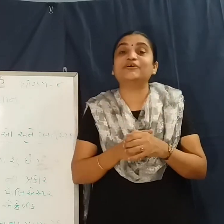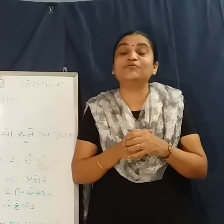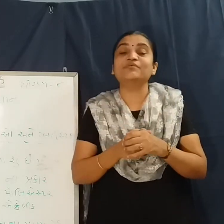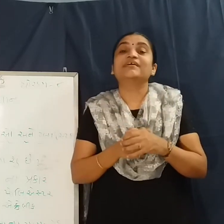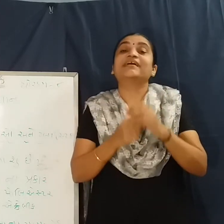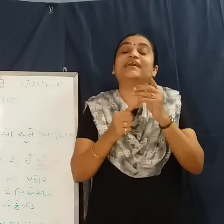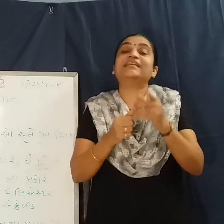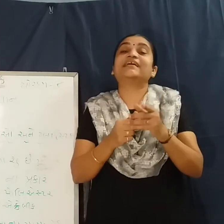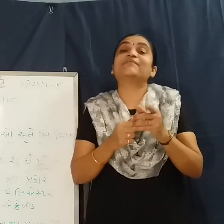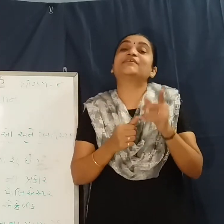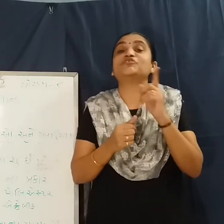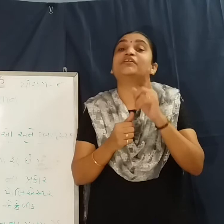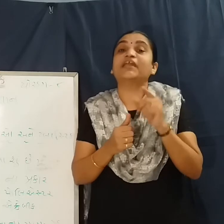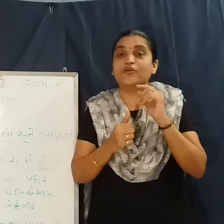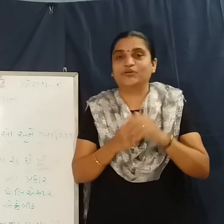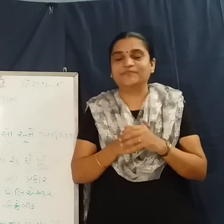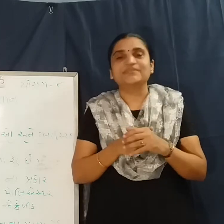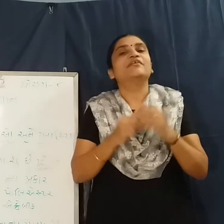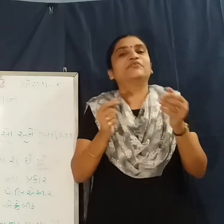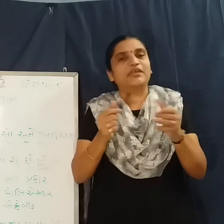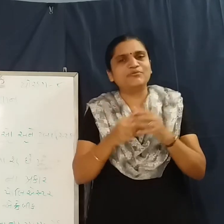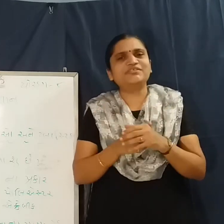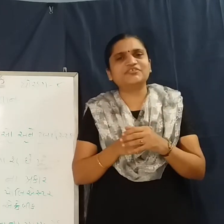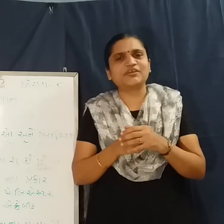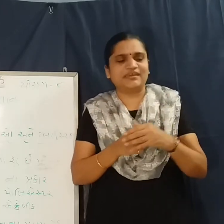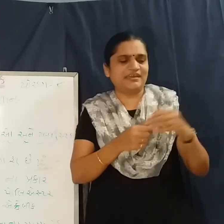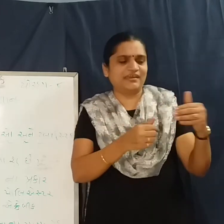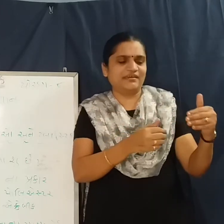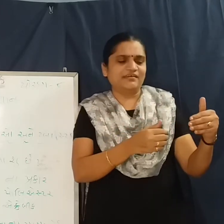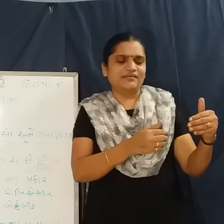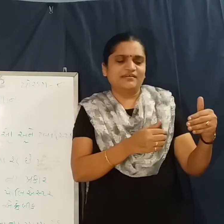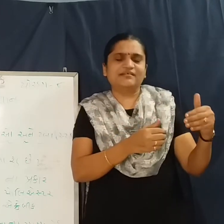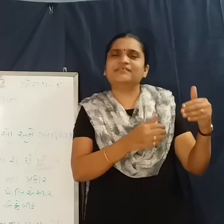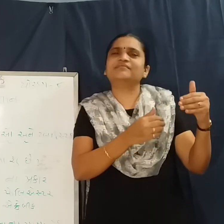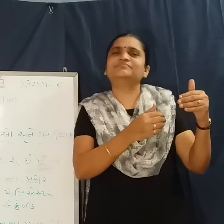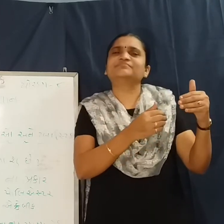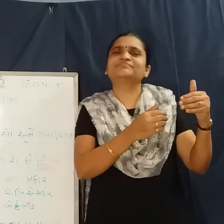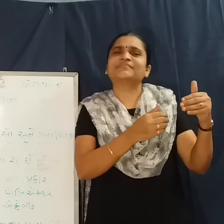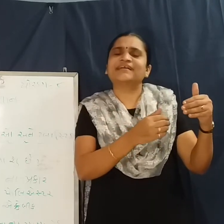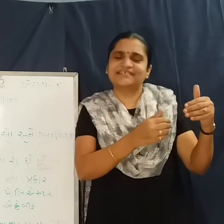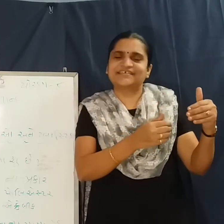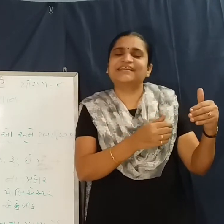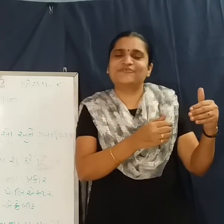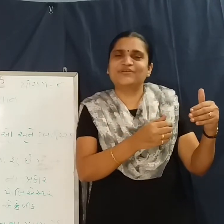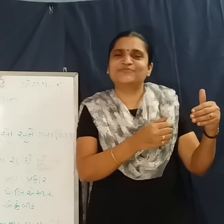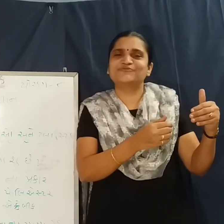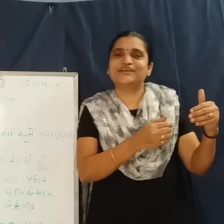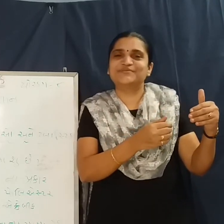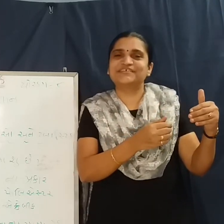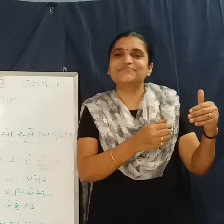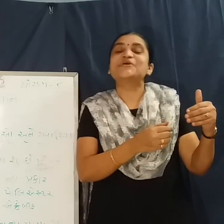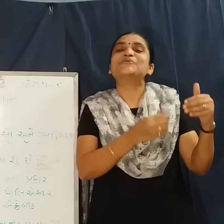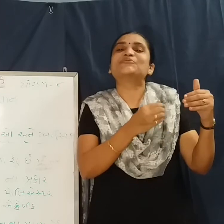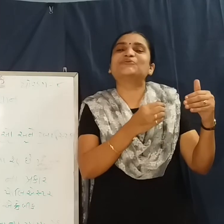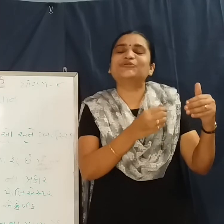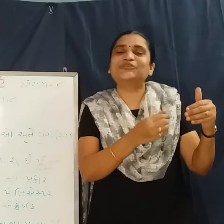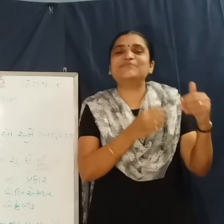કર્યું, એને કહેવાય છે રેયોન। રેયોન જે છે એ ખાસ કરીને એનું નામ શું છે ખબર છે, કૃત્રિમ